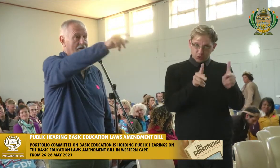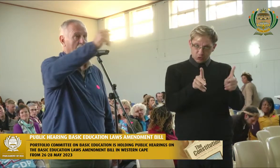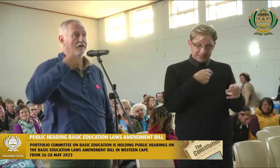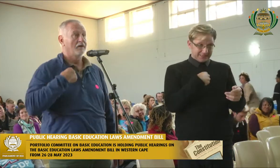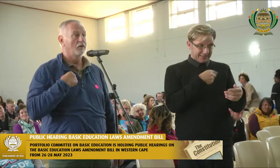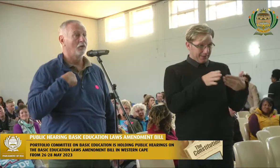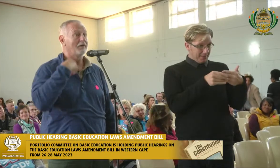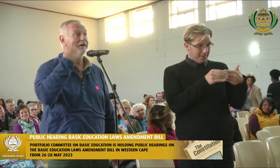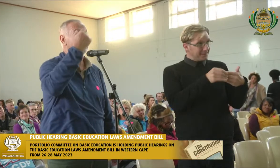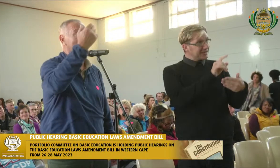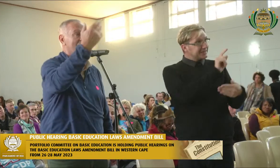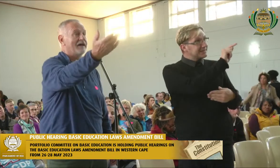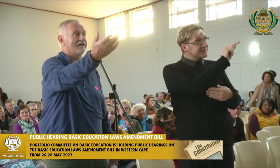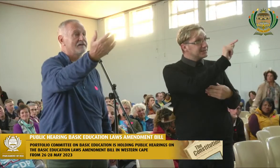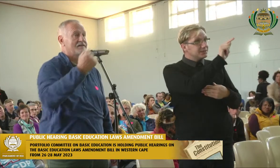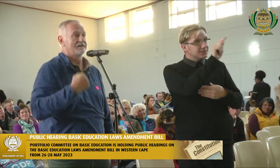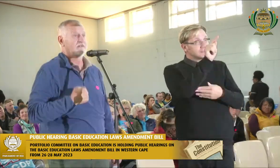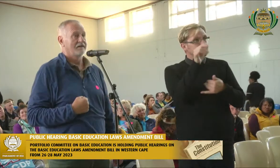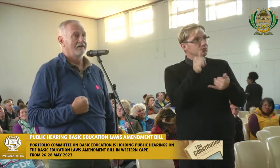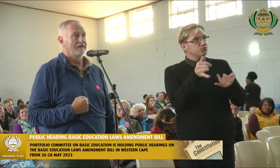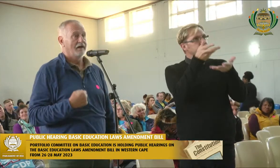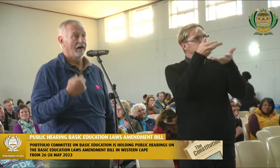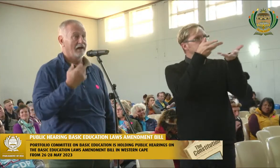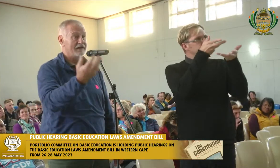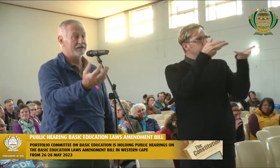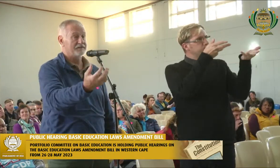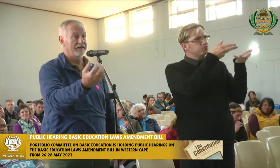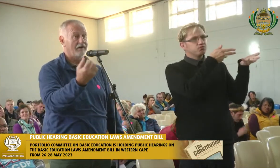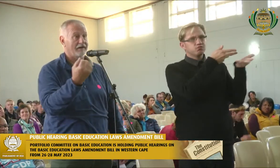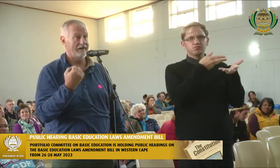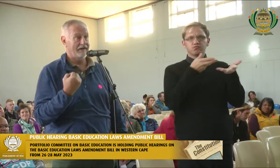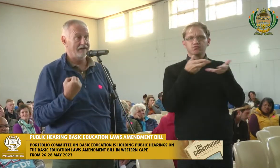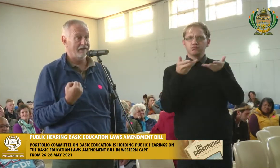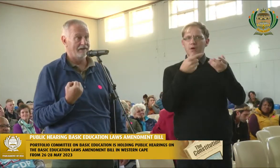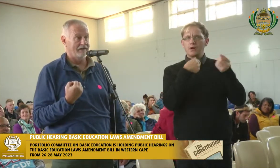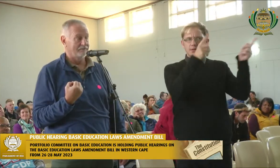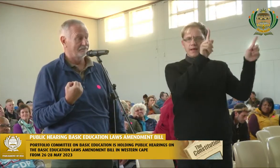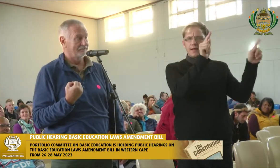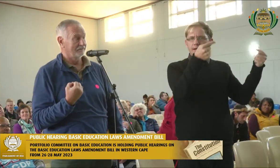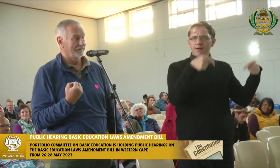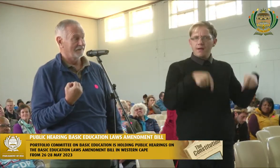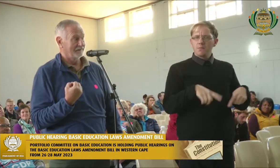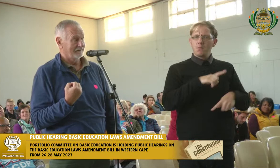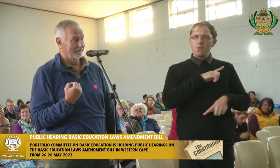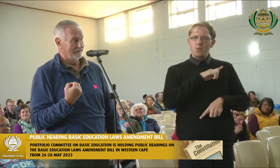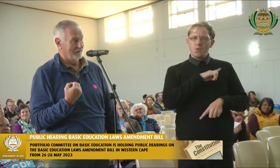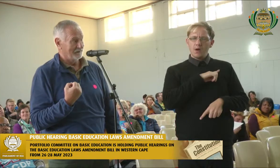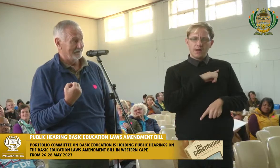sit, kon gesels. Hulle is vandag hier